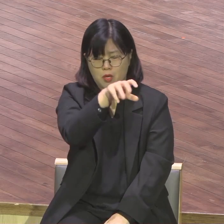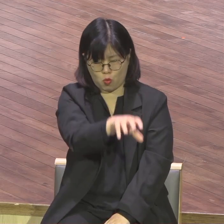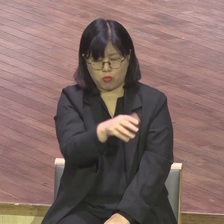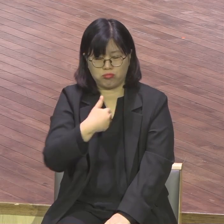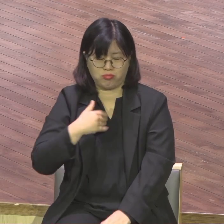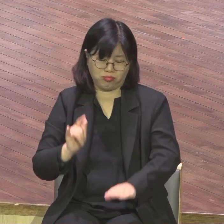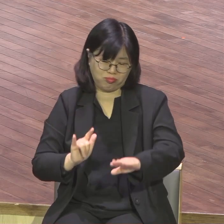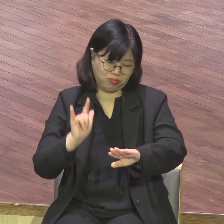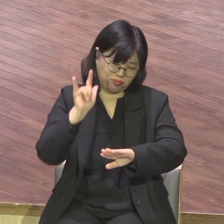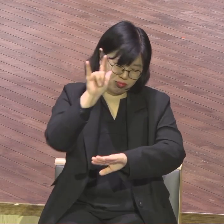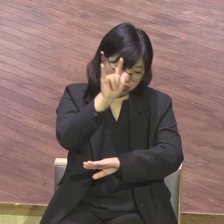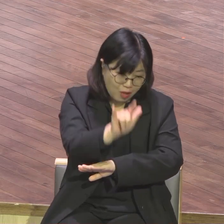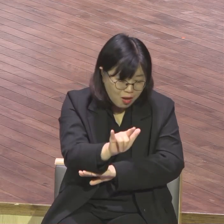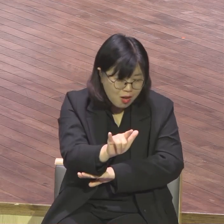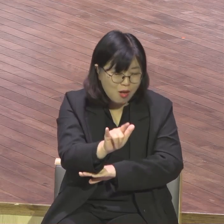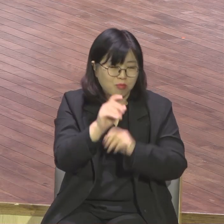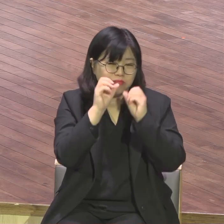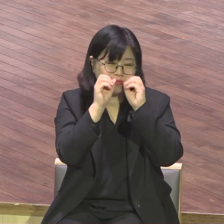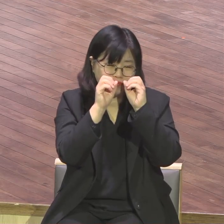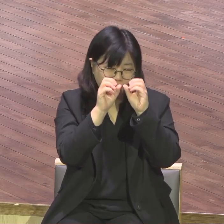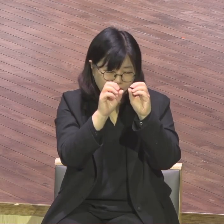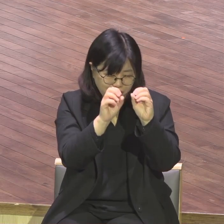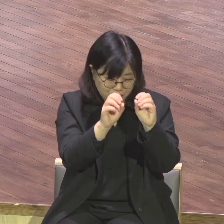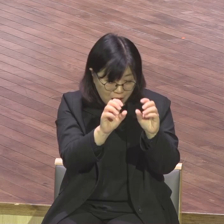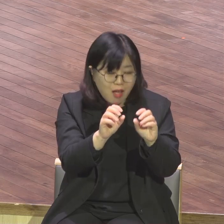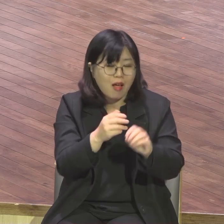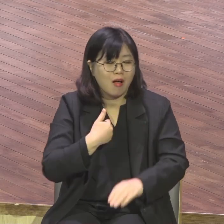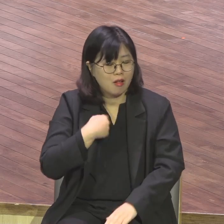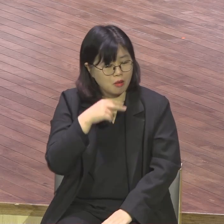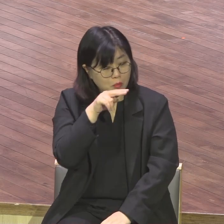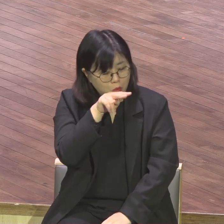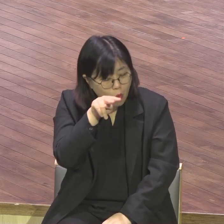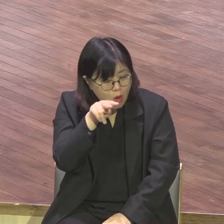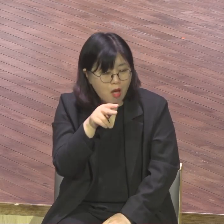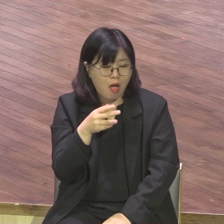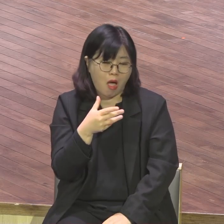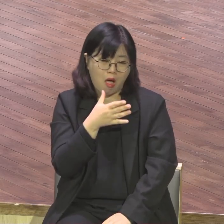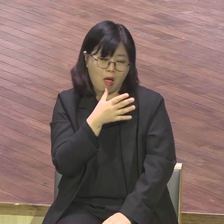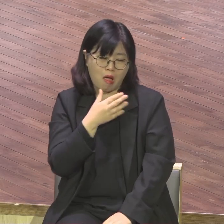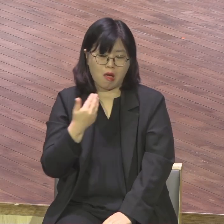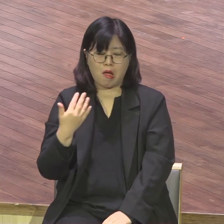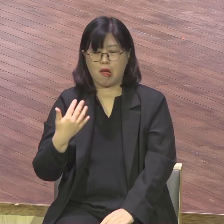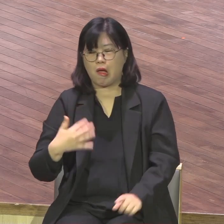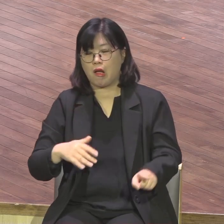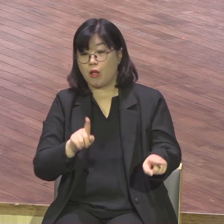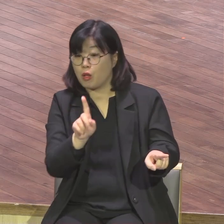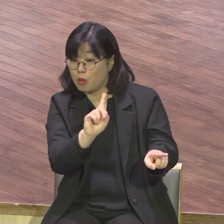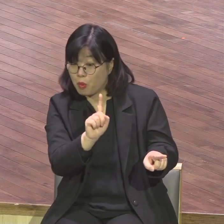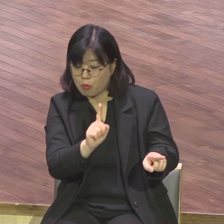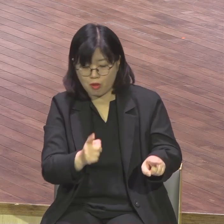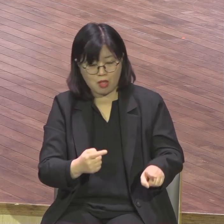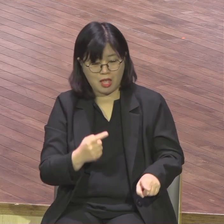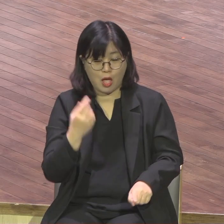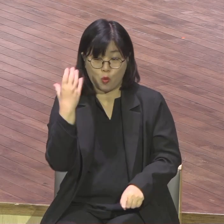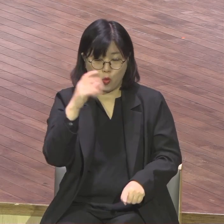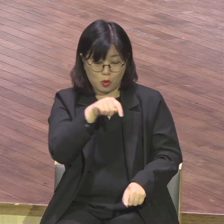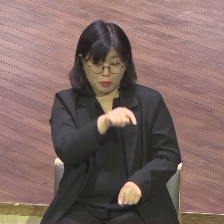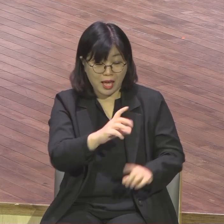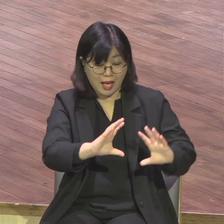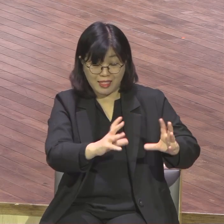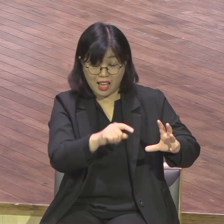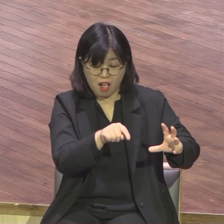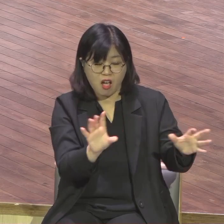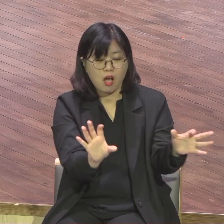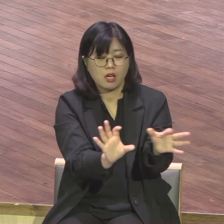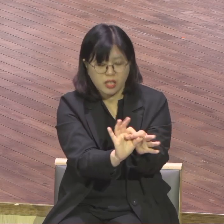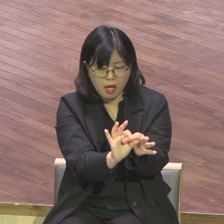하나님께서 참복음에 대한 열정을 가지고 현지인 목사를 만났다는 것, 현지인 목사 영적